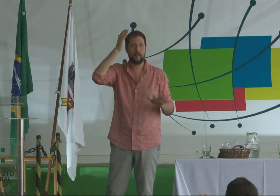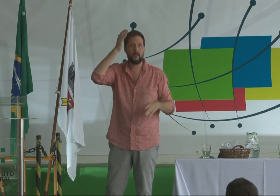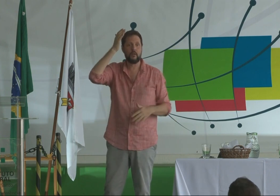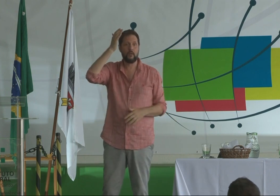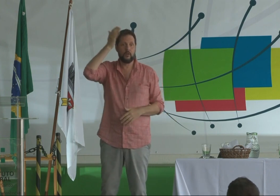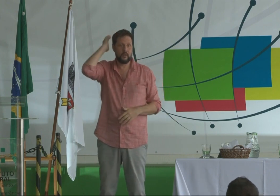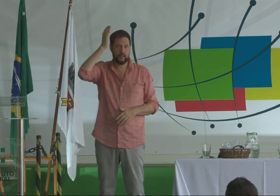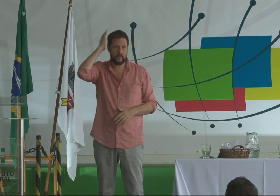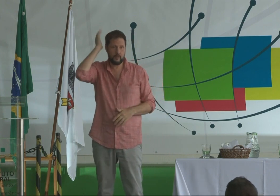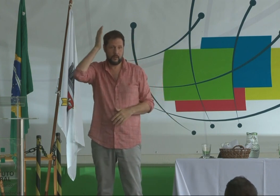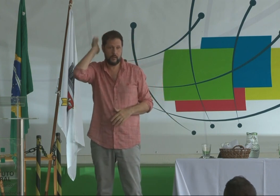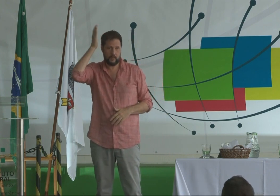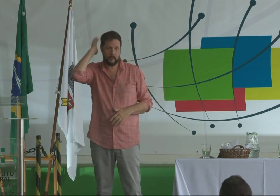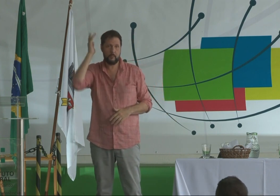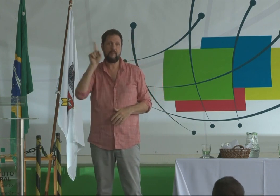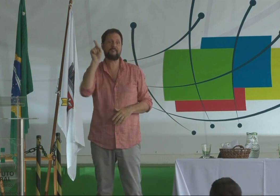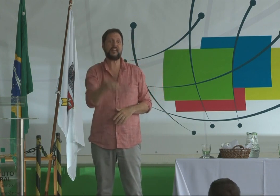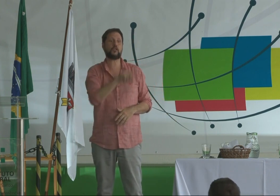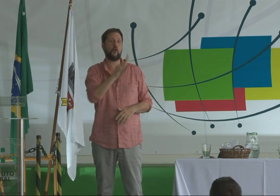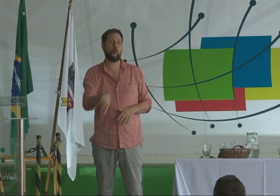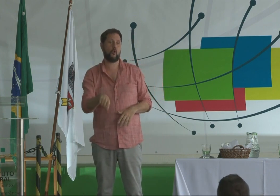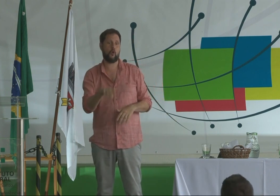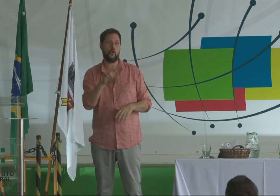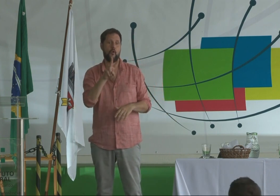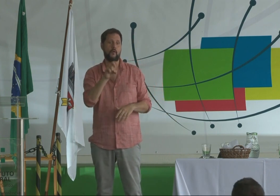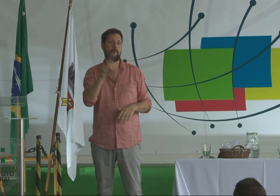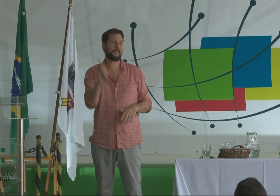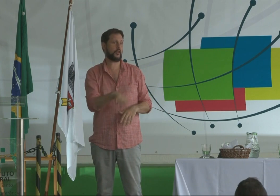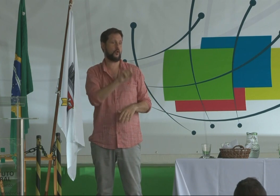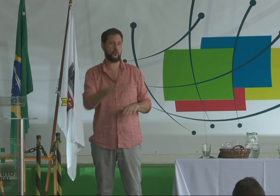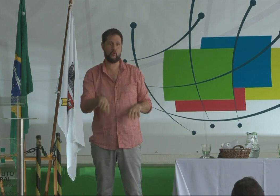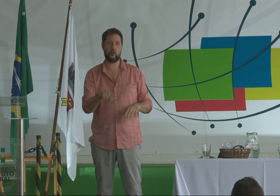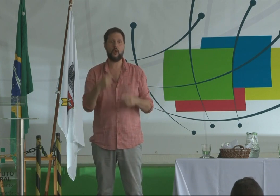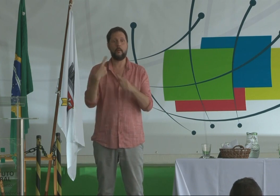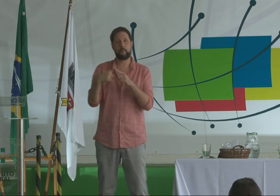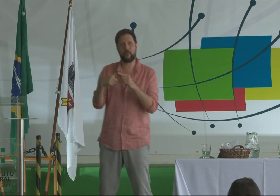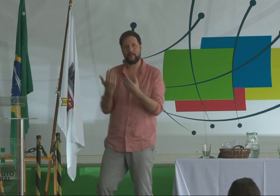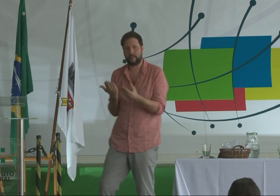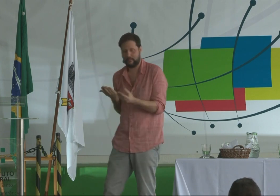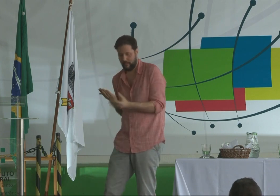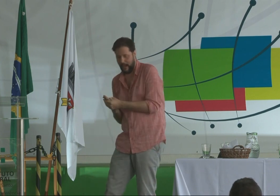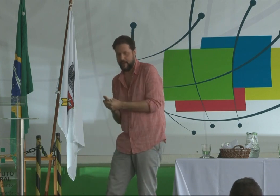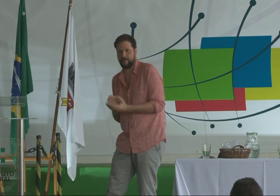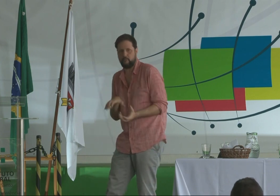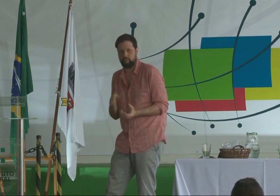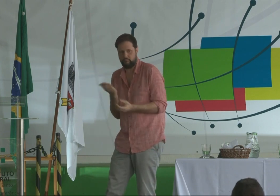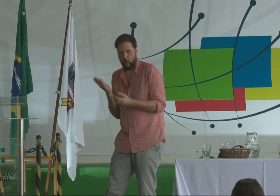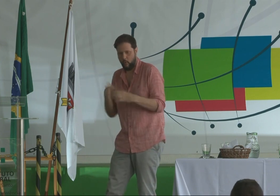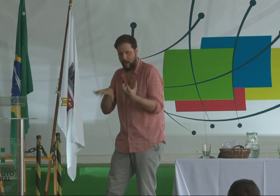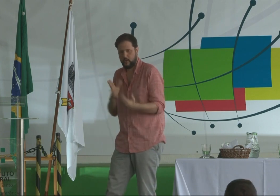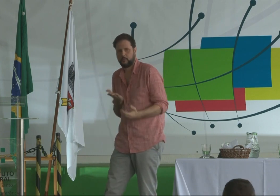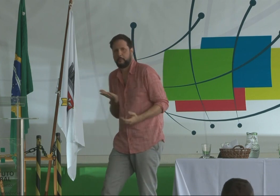governo, o Temer, né, ele vetou. Infelizmente, vetou essa questão porque estava no processo,